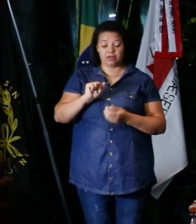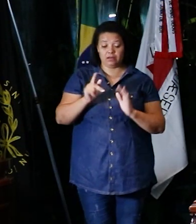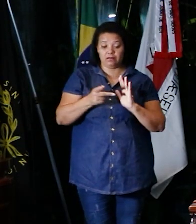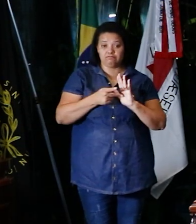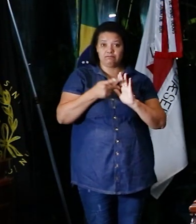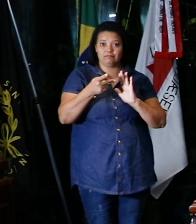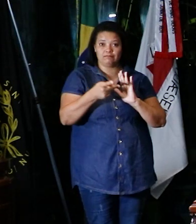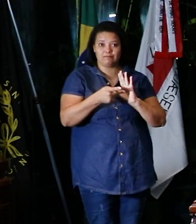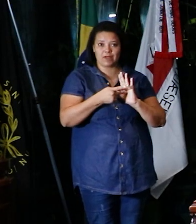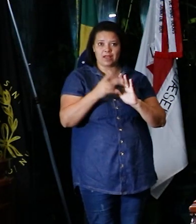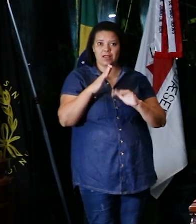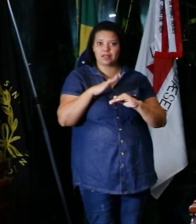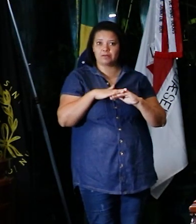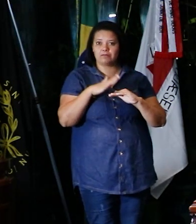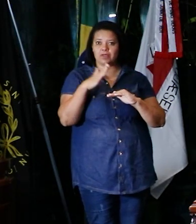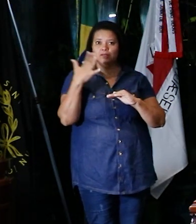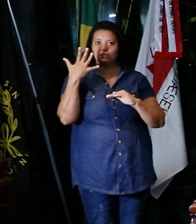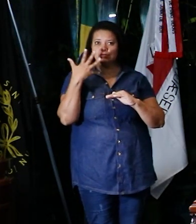charme,